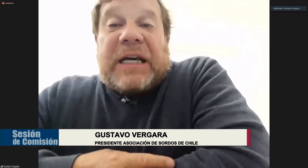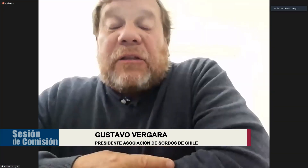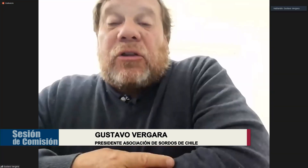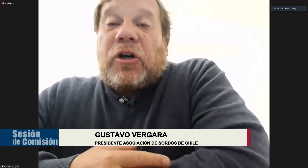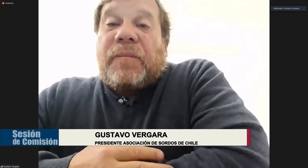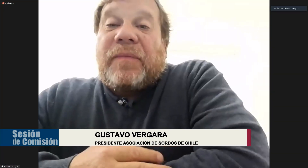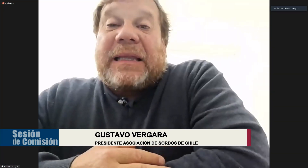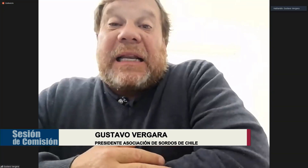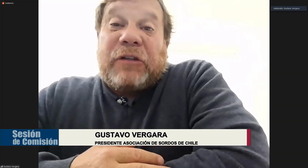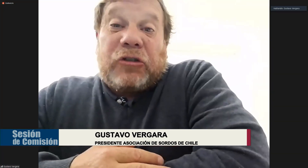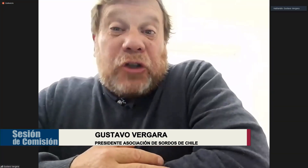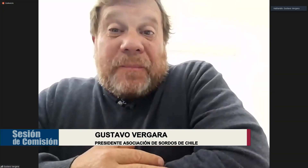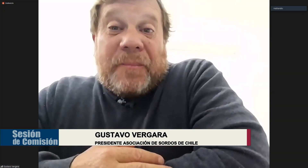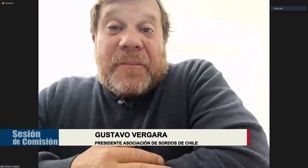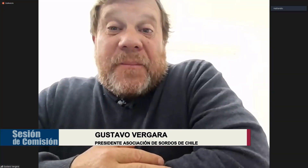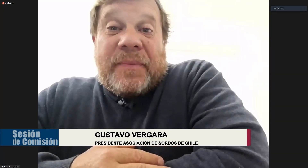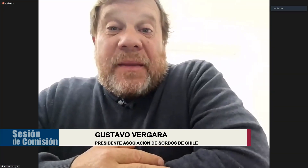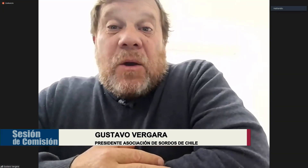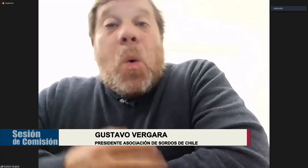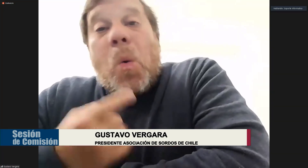1,2% de televisión